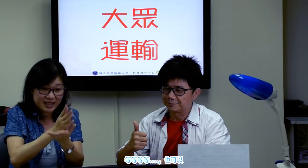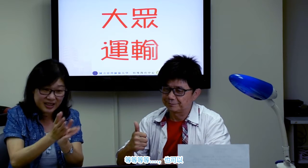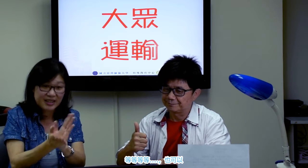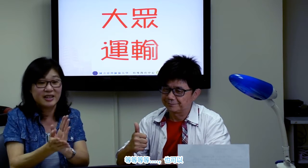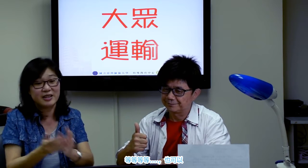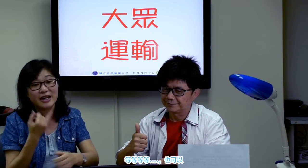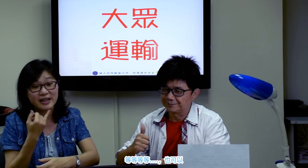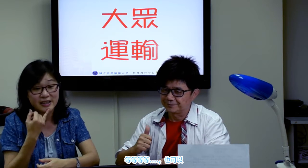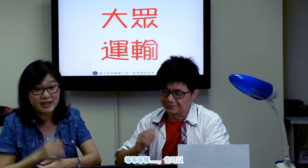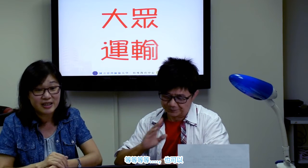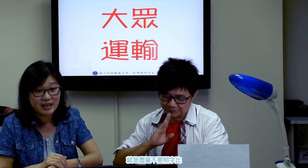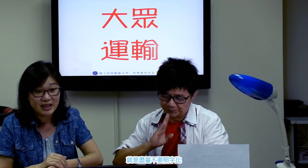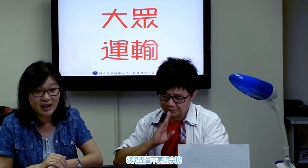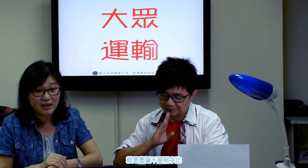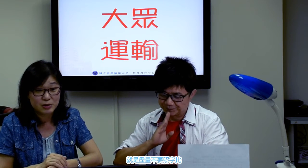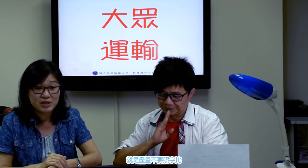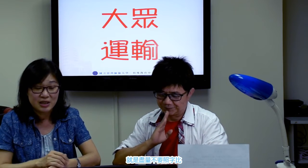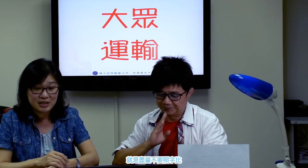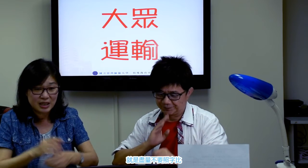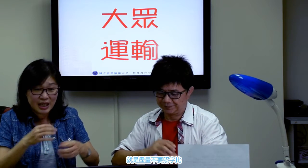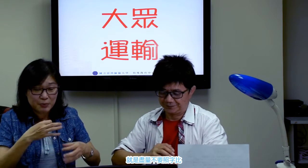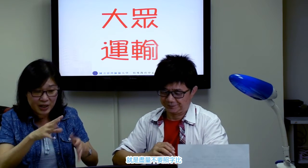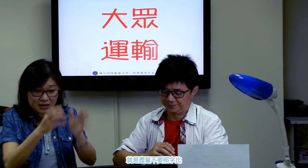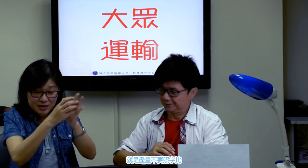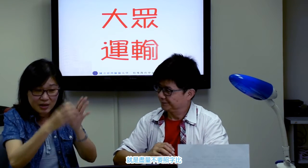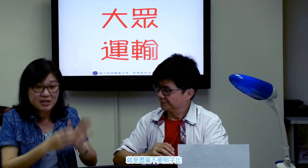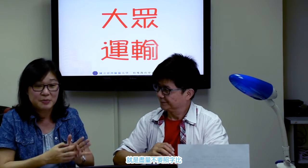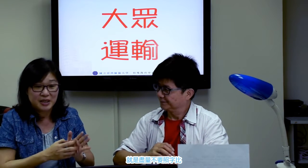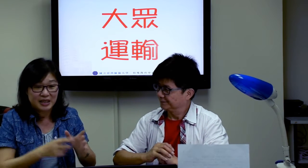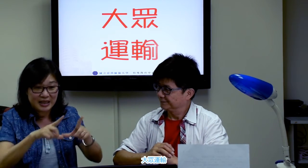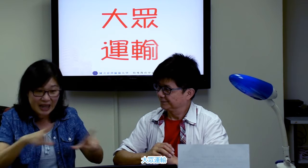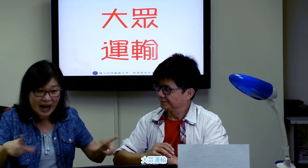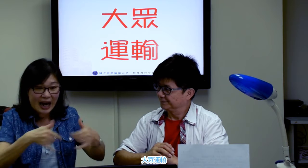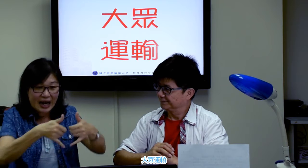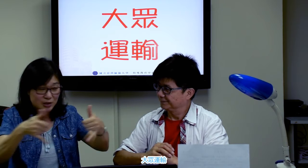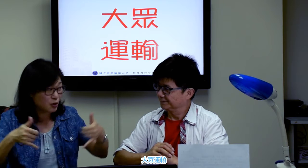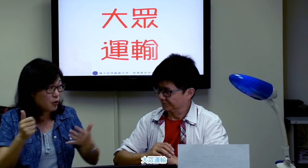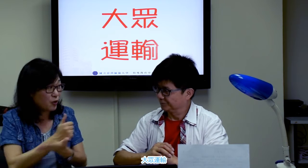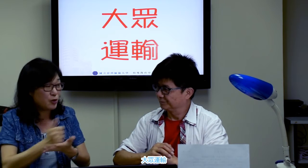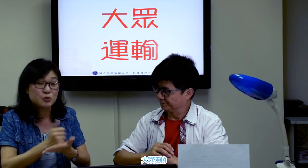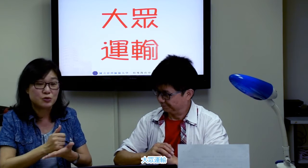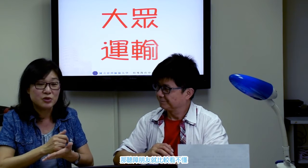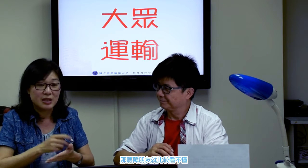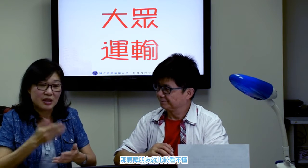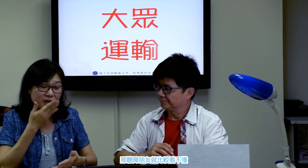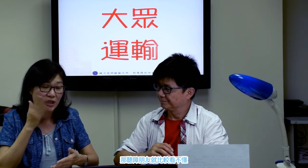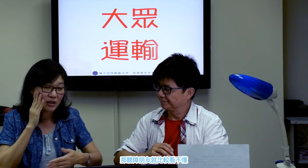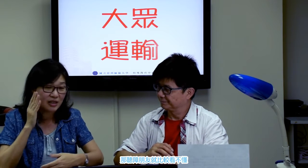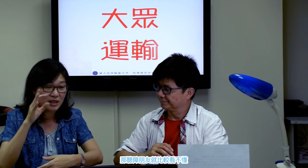等等也可以，好，就是尽量不要照字比，大众运输，那听众朋